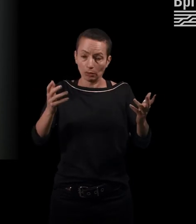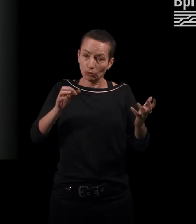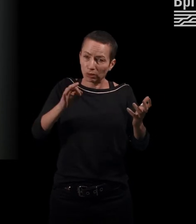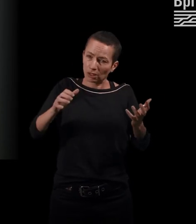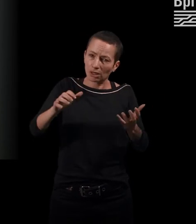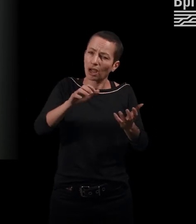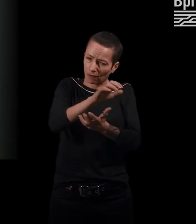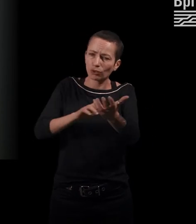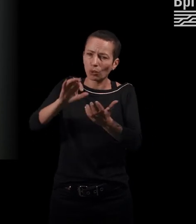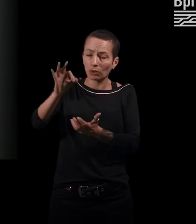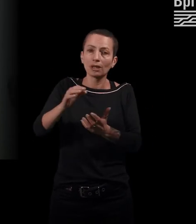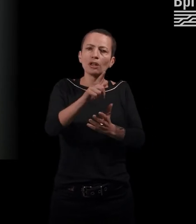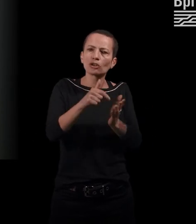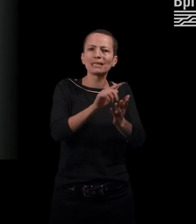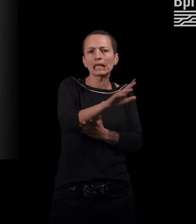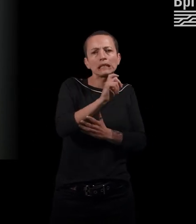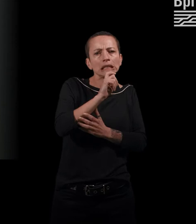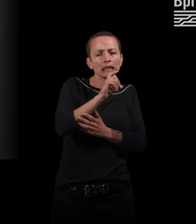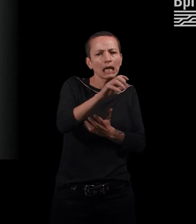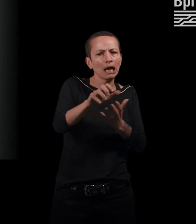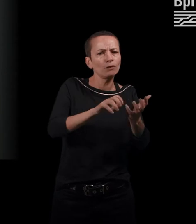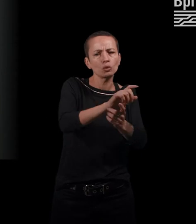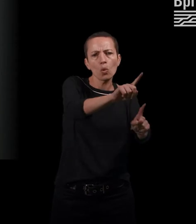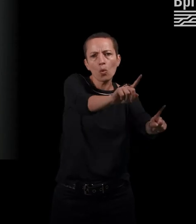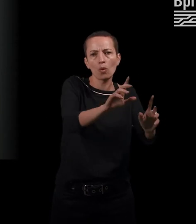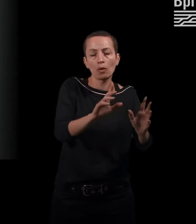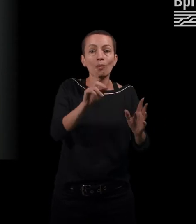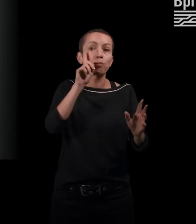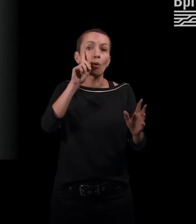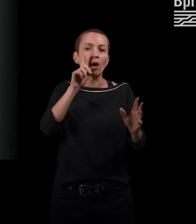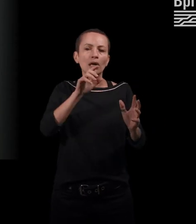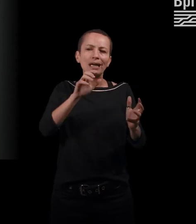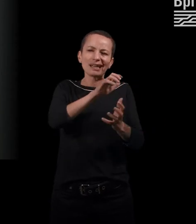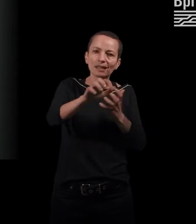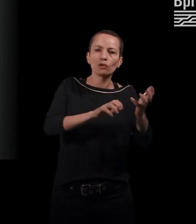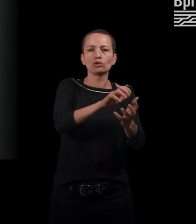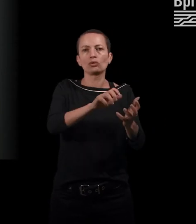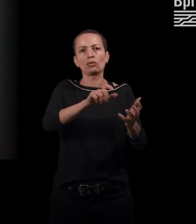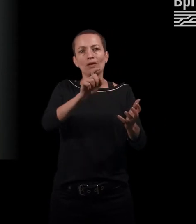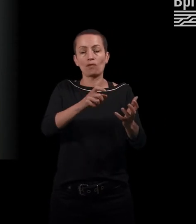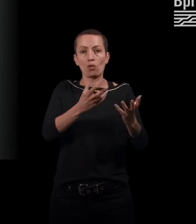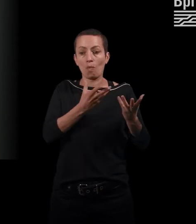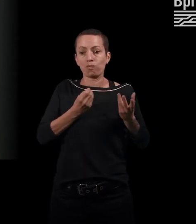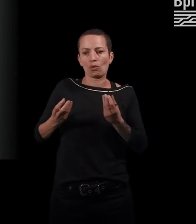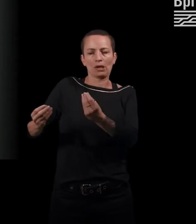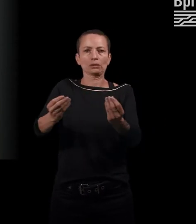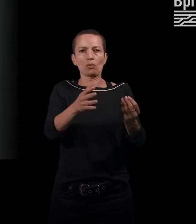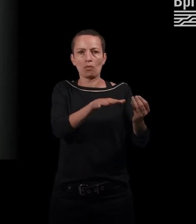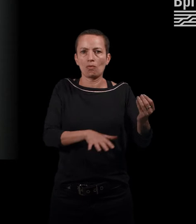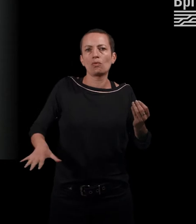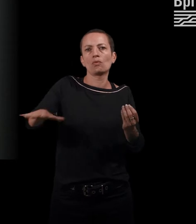c'est une révolution. En 2005, ça n'était sans doute pas une révolution, parce qu'une révolution, c'est la population qui